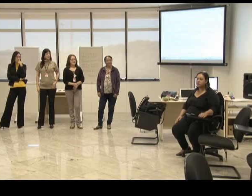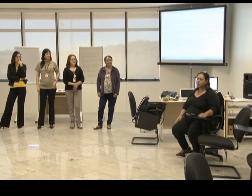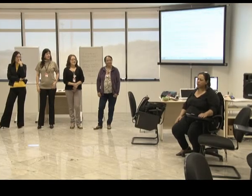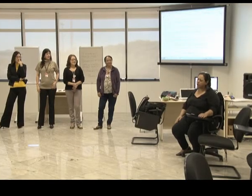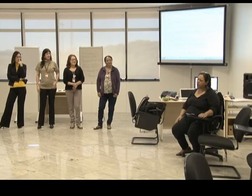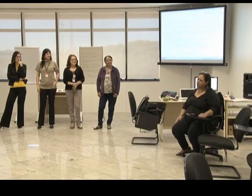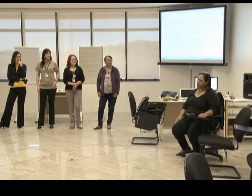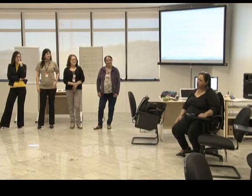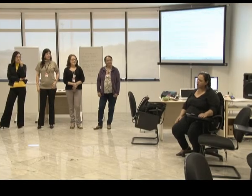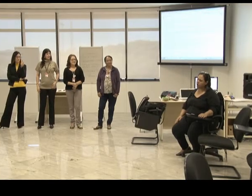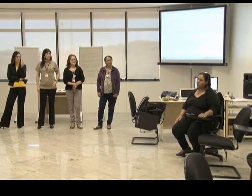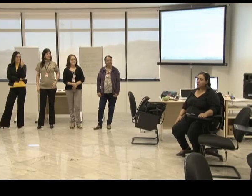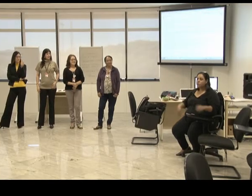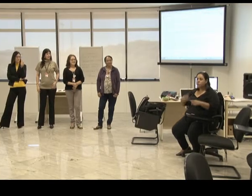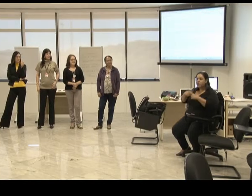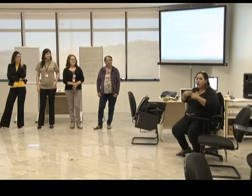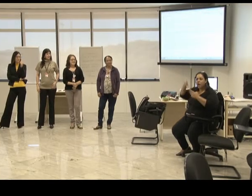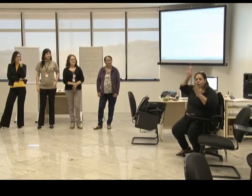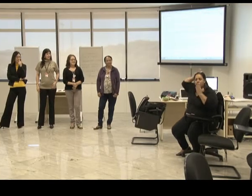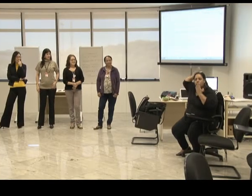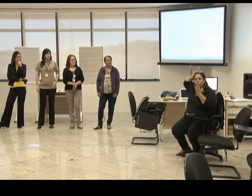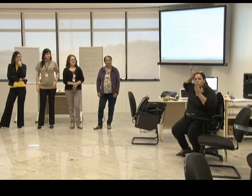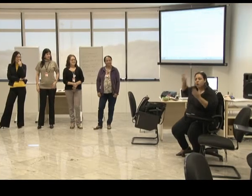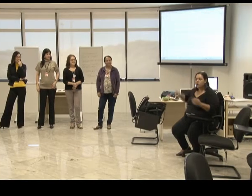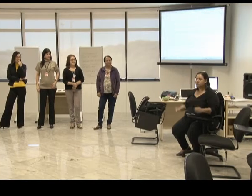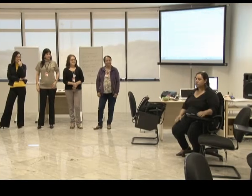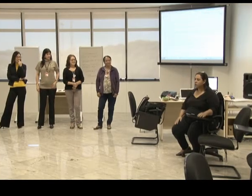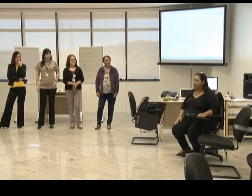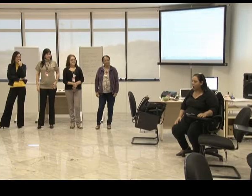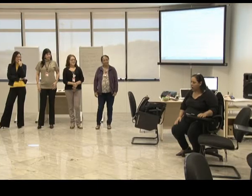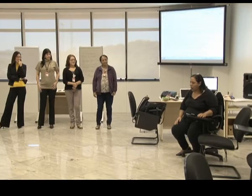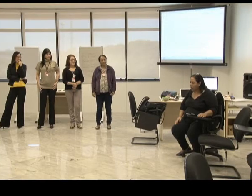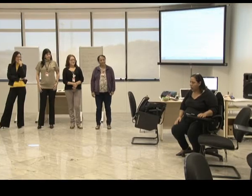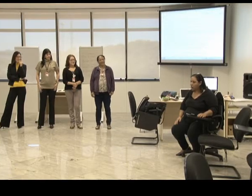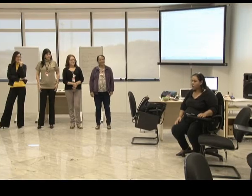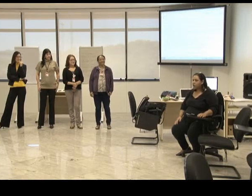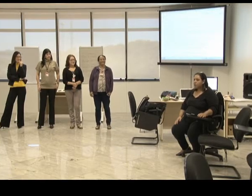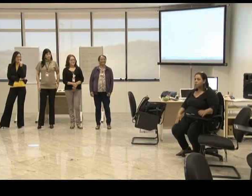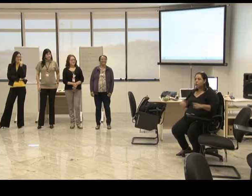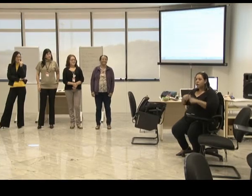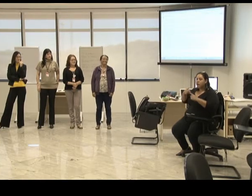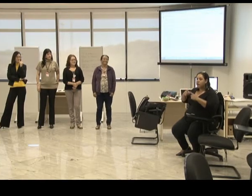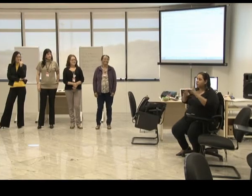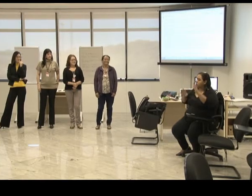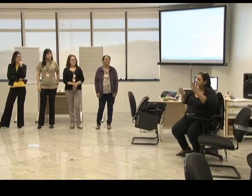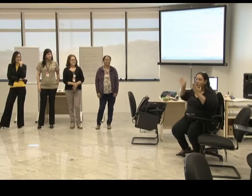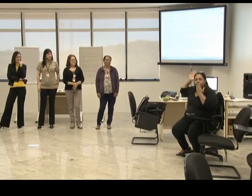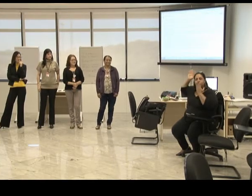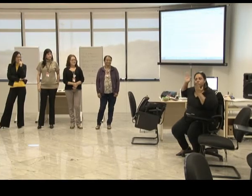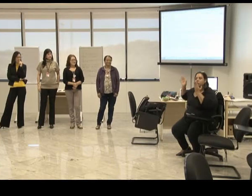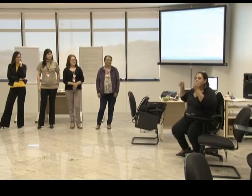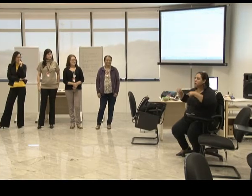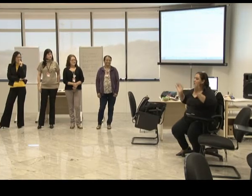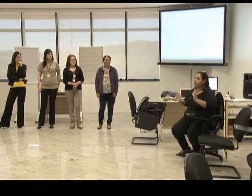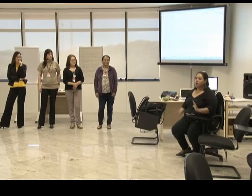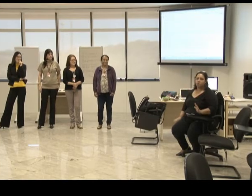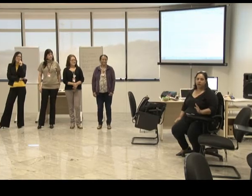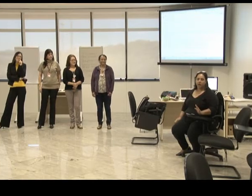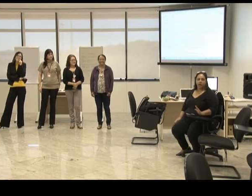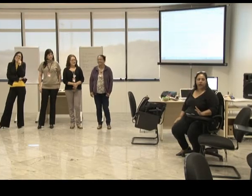hã? Por quê? Aí os índios, hã? Por quê? Não, ninguém faz aqui não, galera. Aí eles...